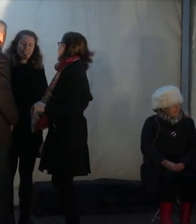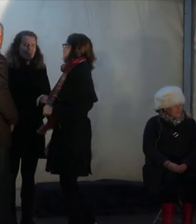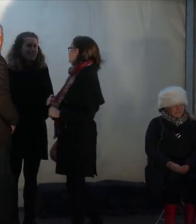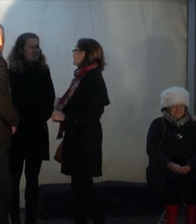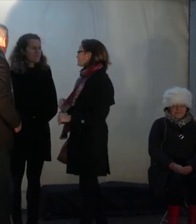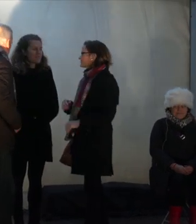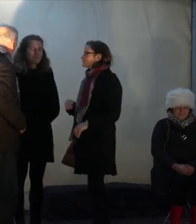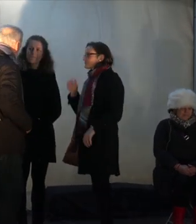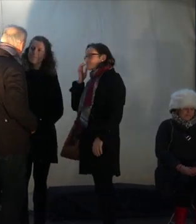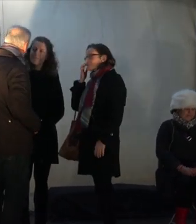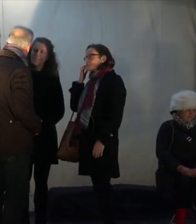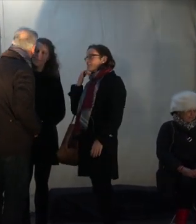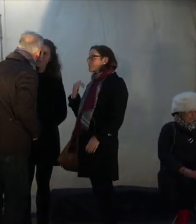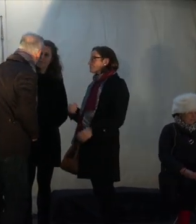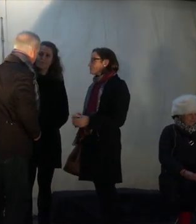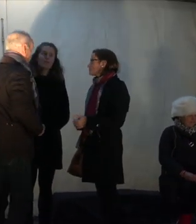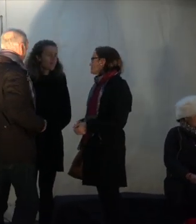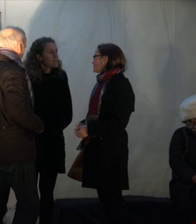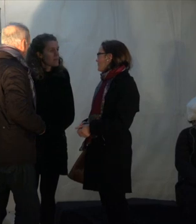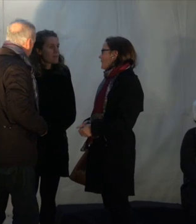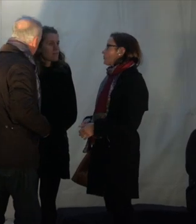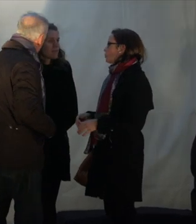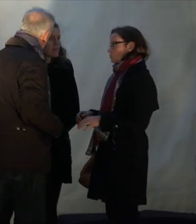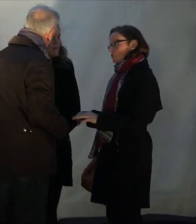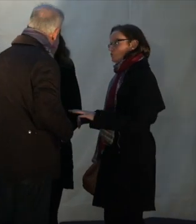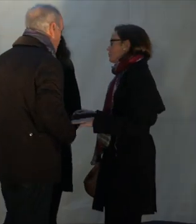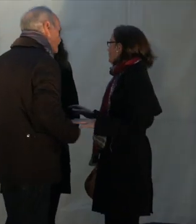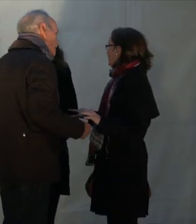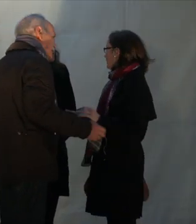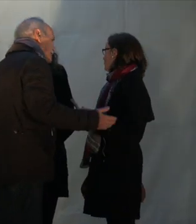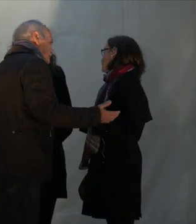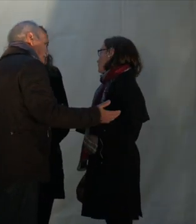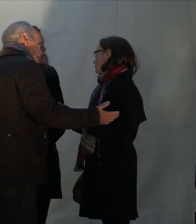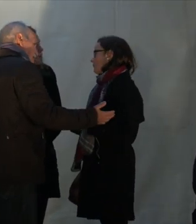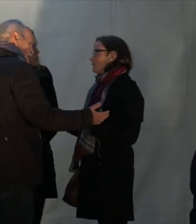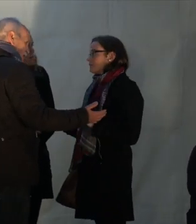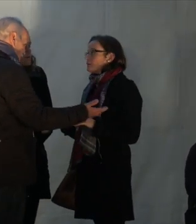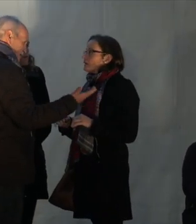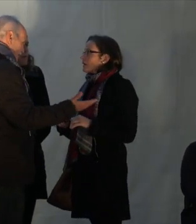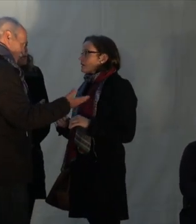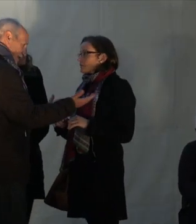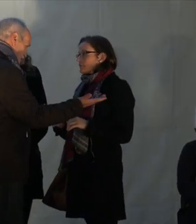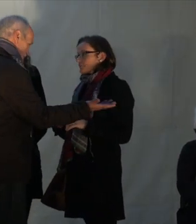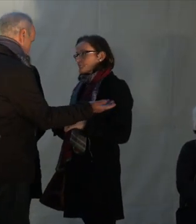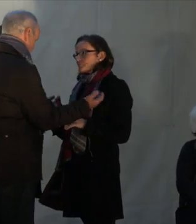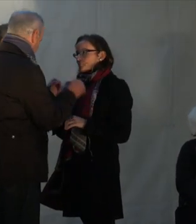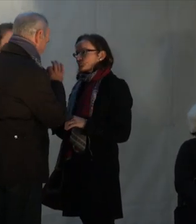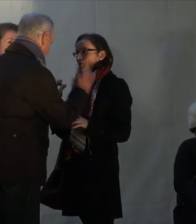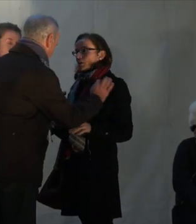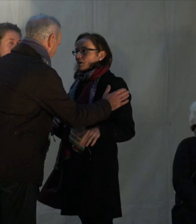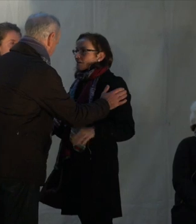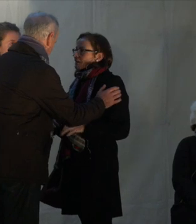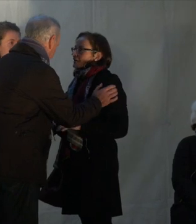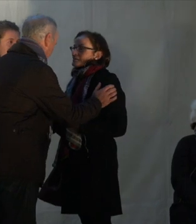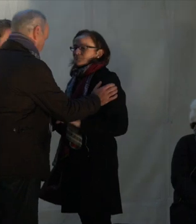Hola, buenas noches. Por favor, dos copas de champán. No, un café, un cortado para mí. Es que a estas horas una copa